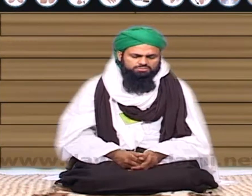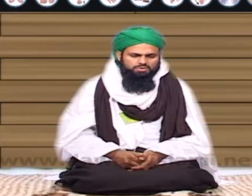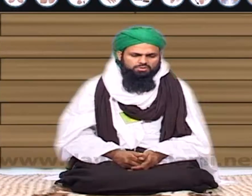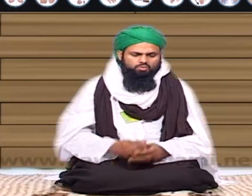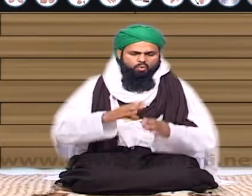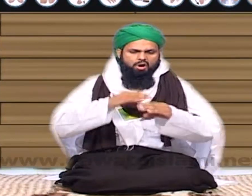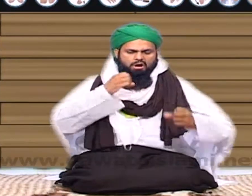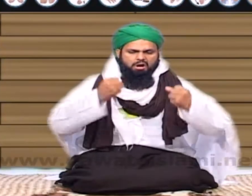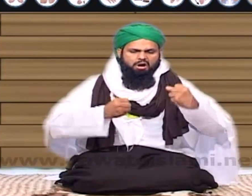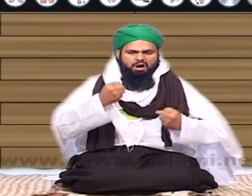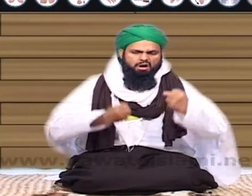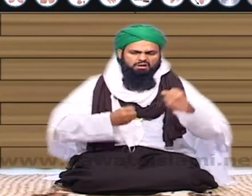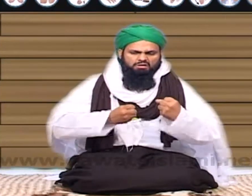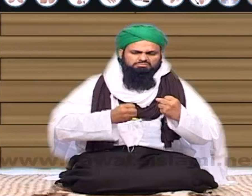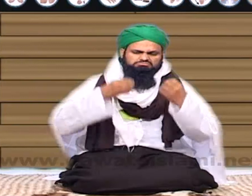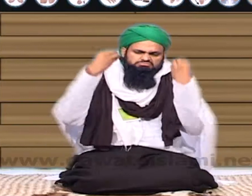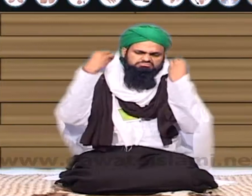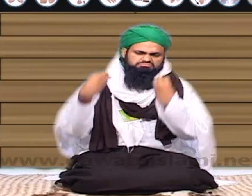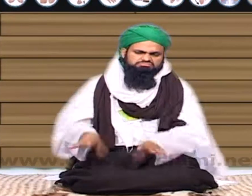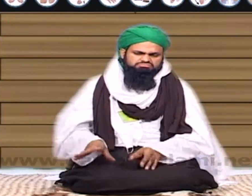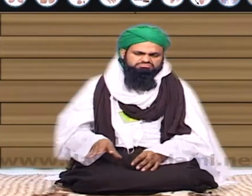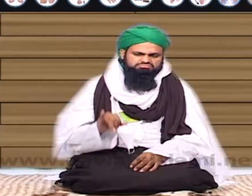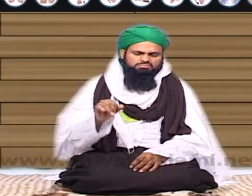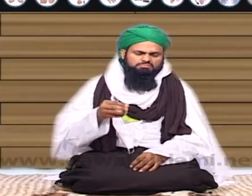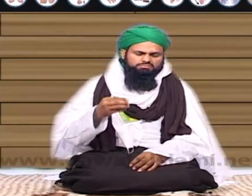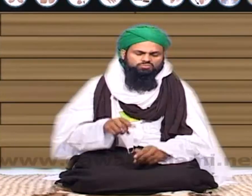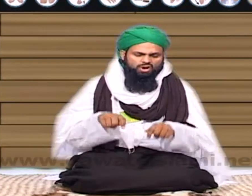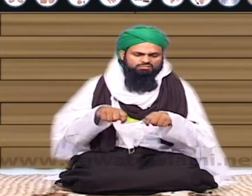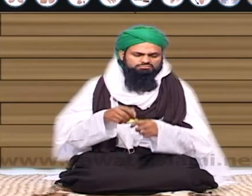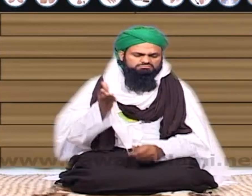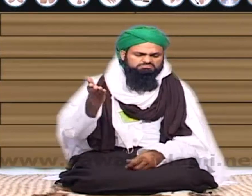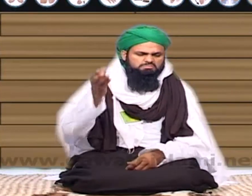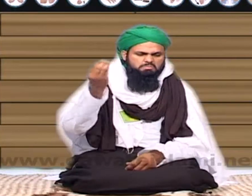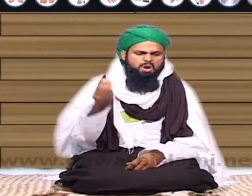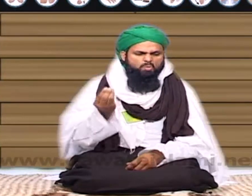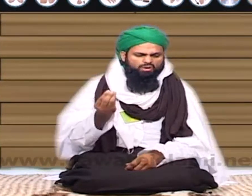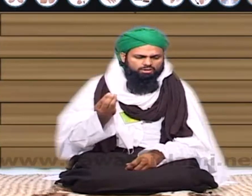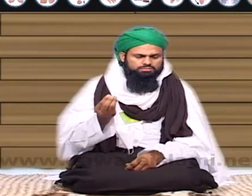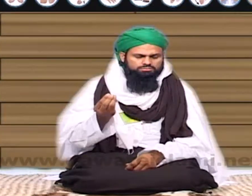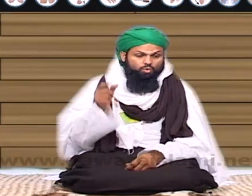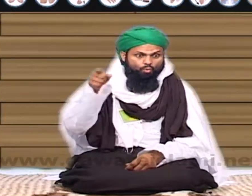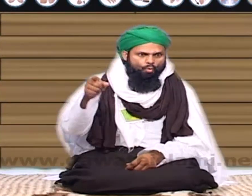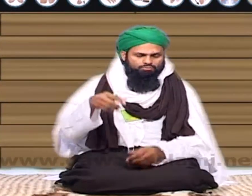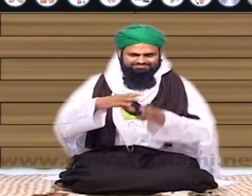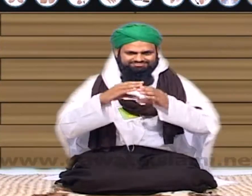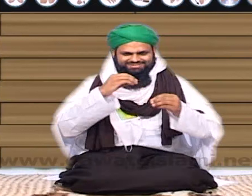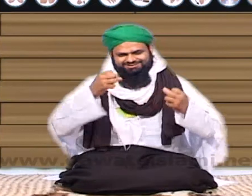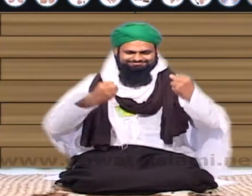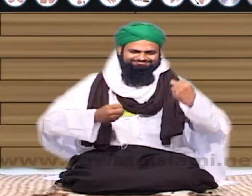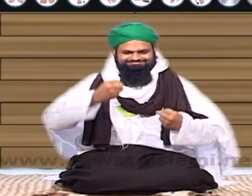سواری سست ہے، اس کی کار کھٹاڑا ہے، لوگ ہوتے ہیں کنڈم کار ہے اس کی. اب وہ بیچارہ اپنے زوم میں اپنی